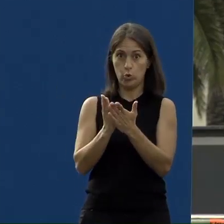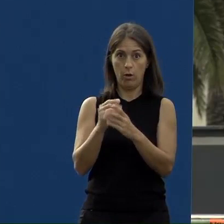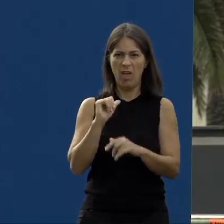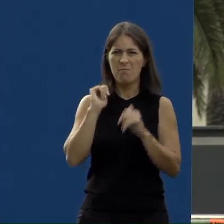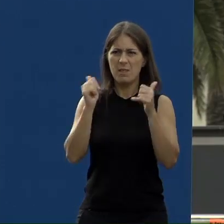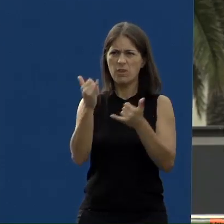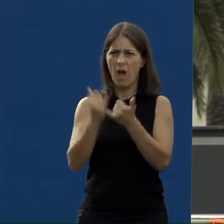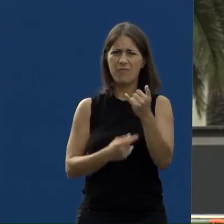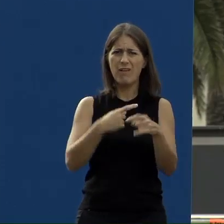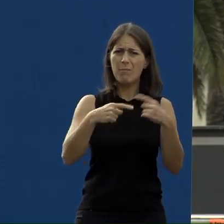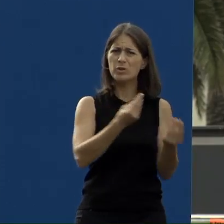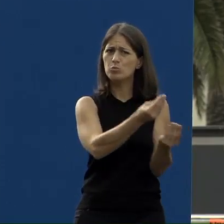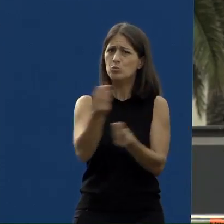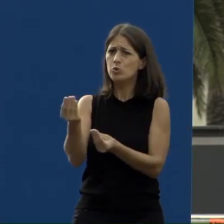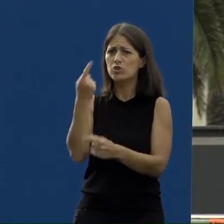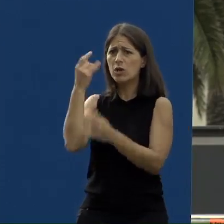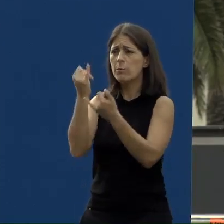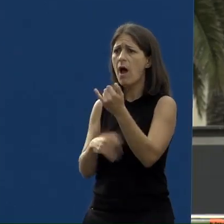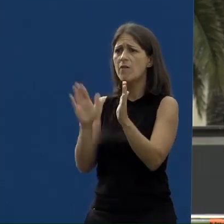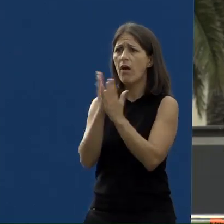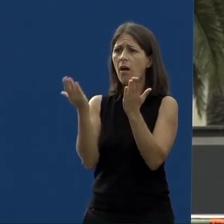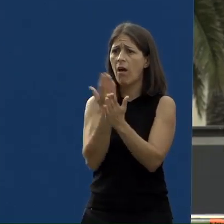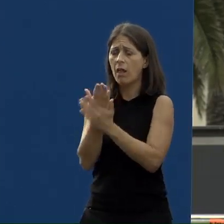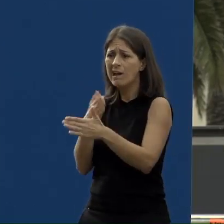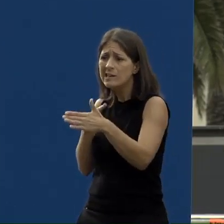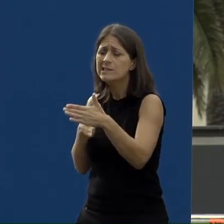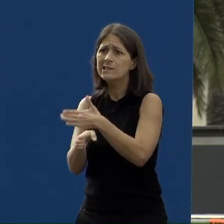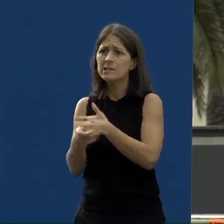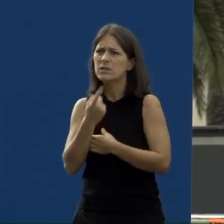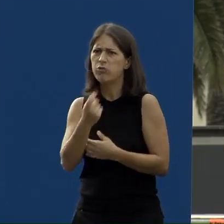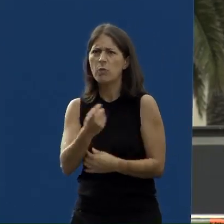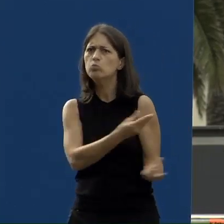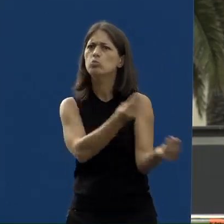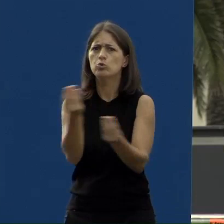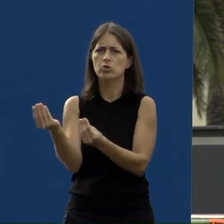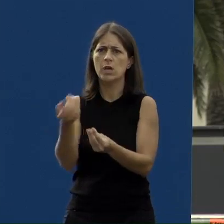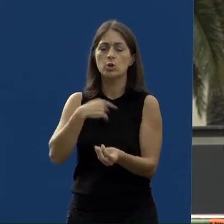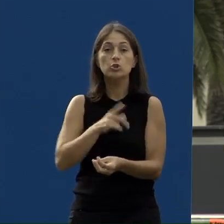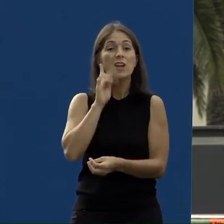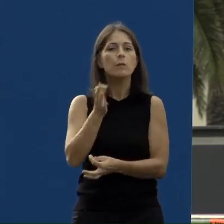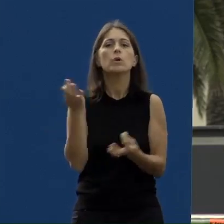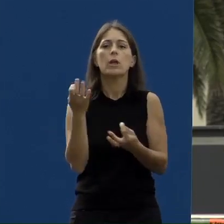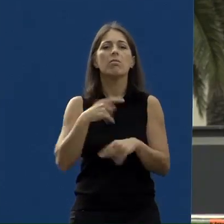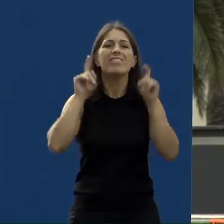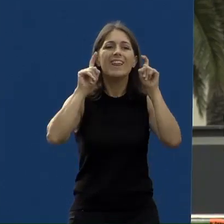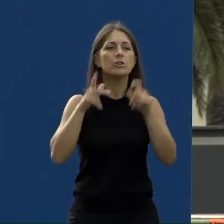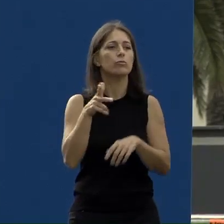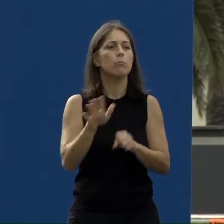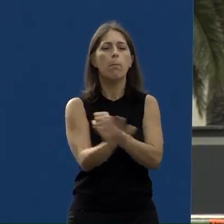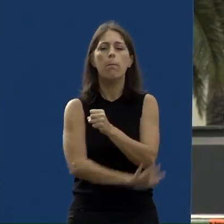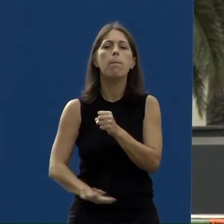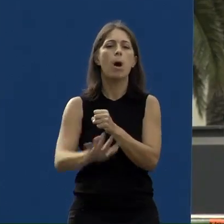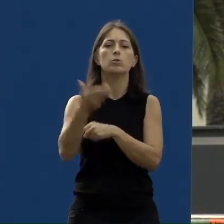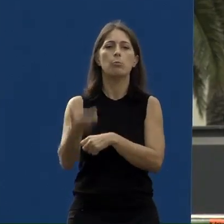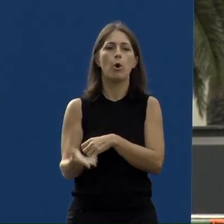as dificultades de moitas familias para acceder aos libros de texto e o material escolar é moi grande. E nós creemos que a educación é un dereito fundamental básico